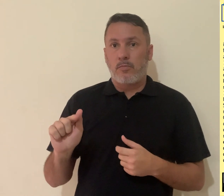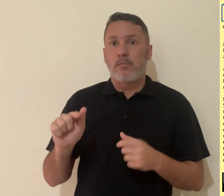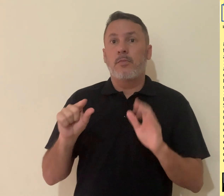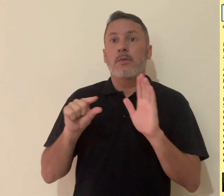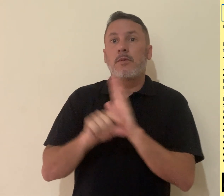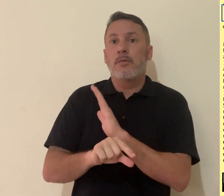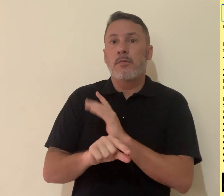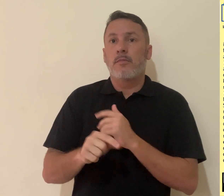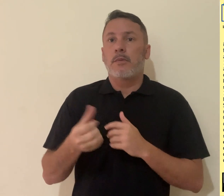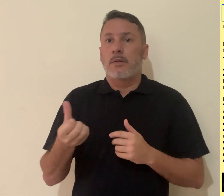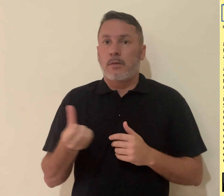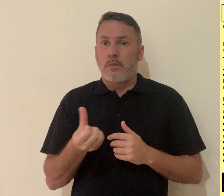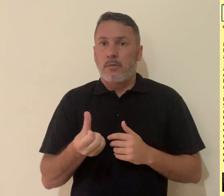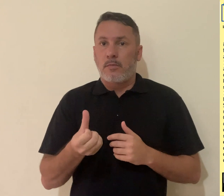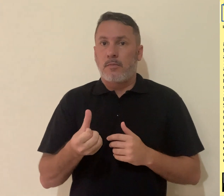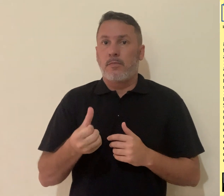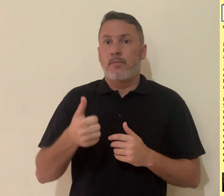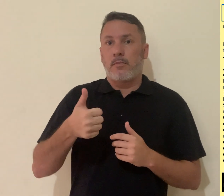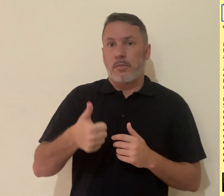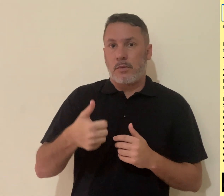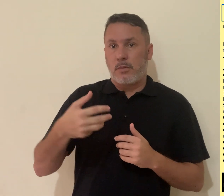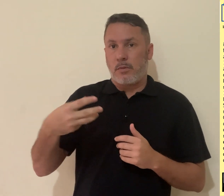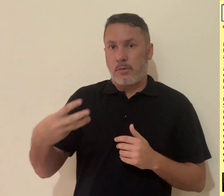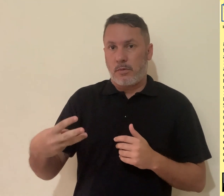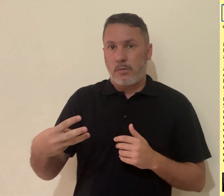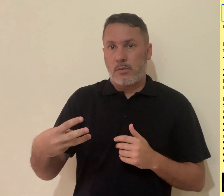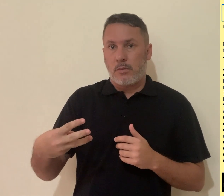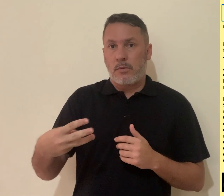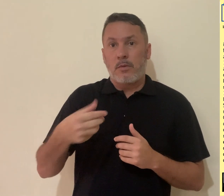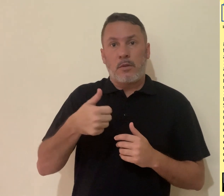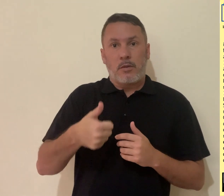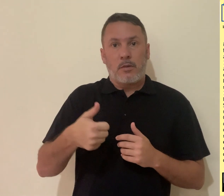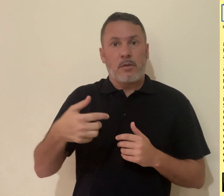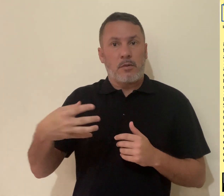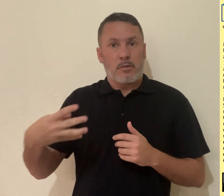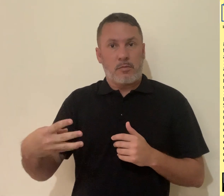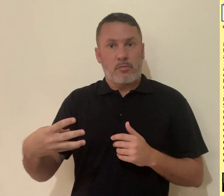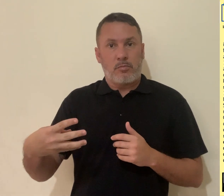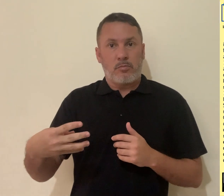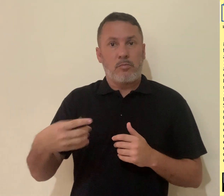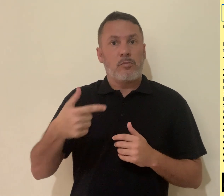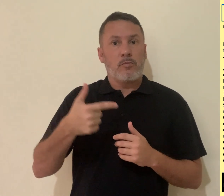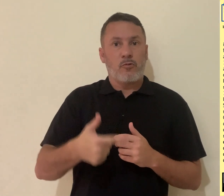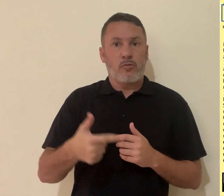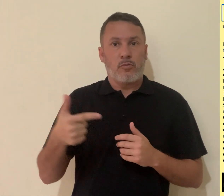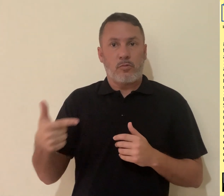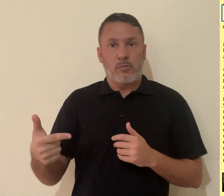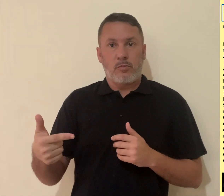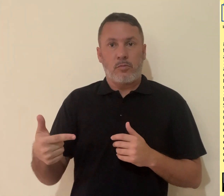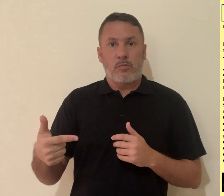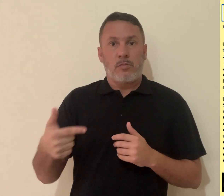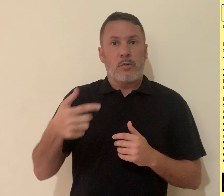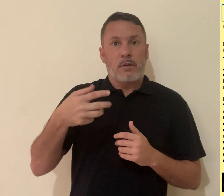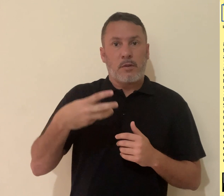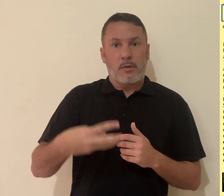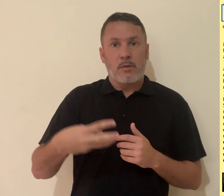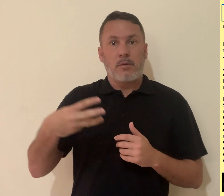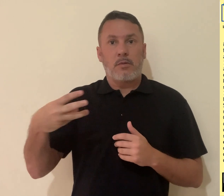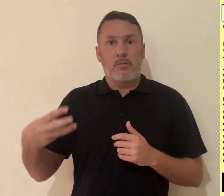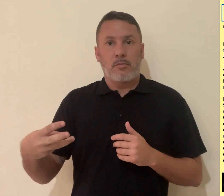incisos texto 13º 14º 32º 33º